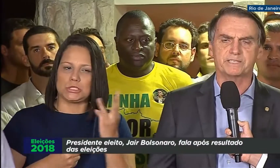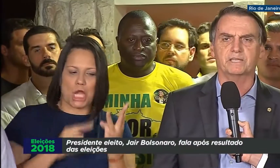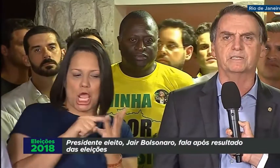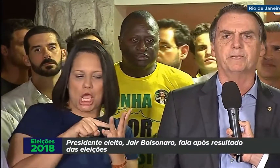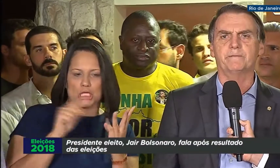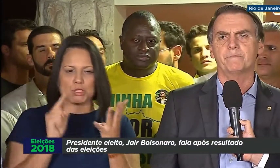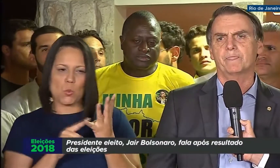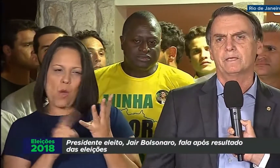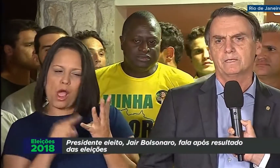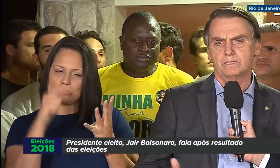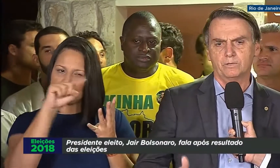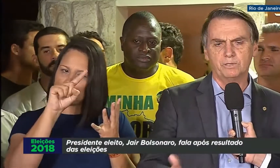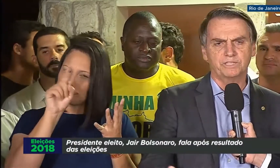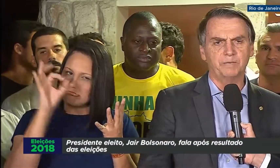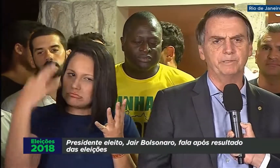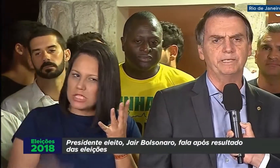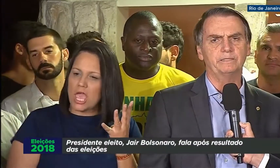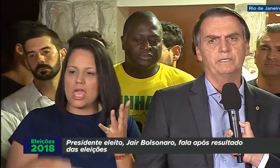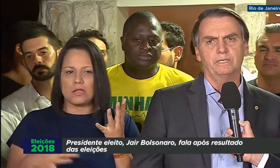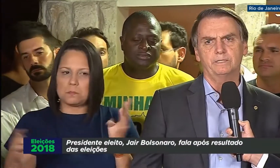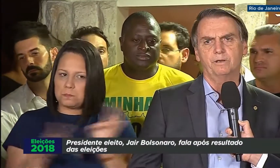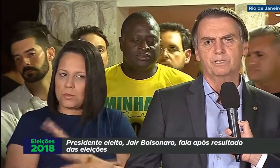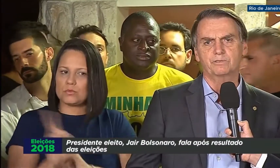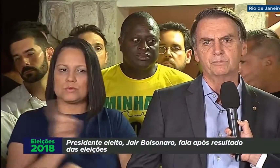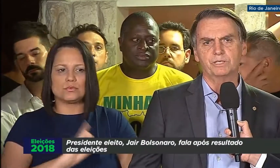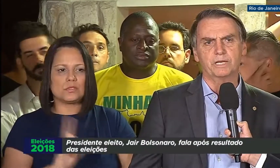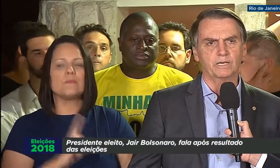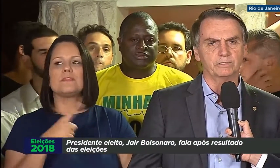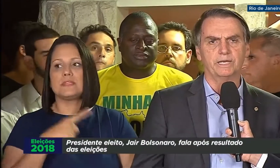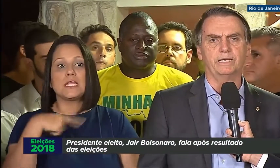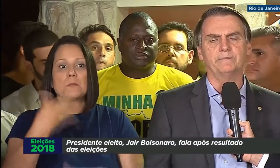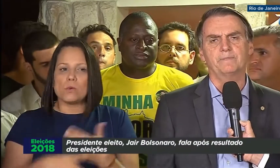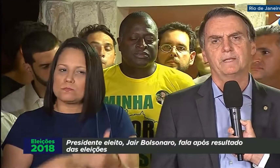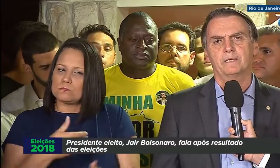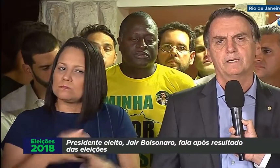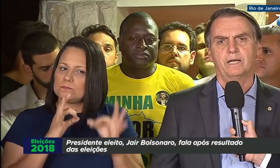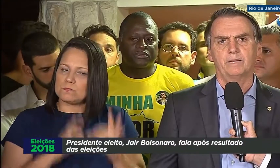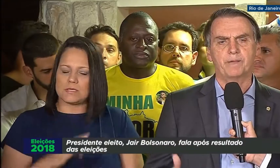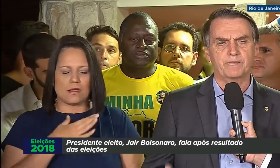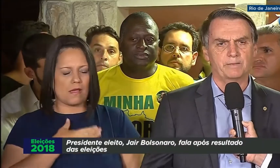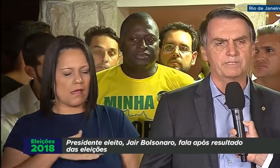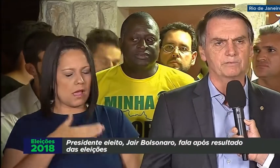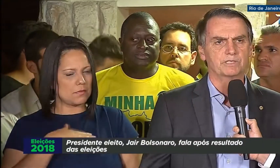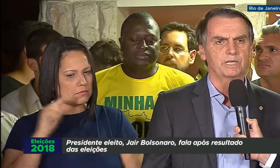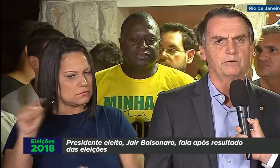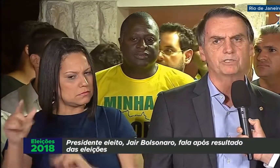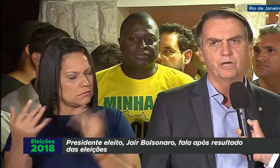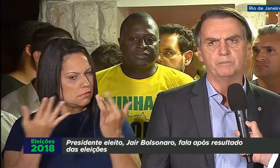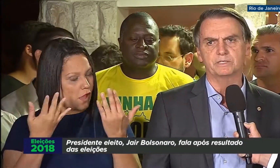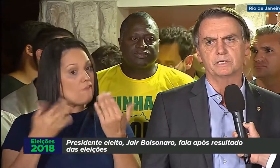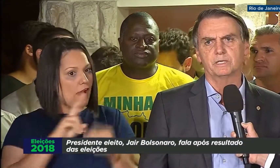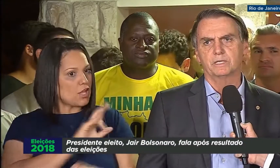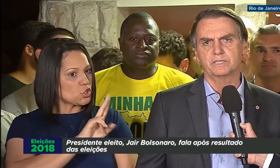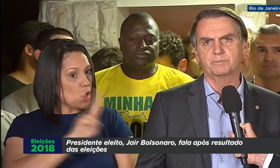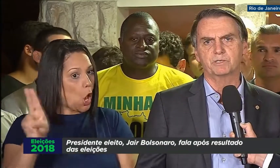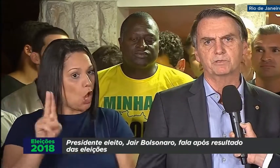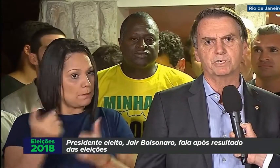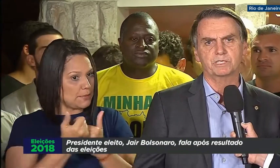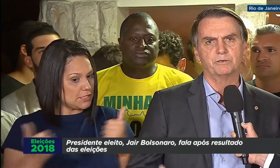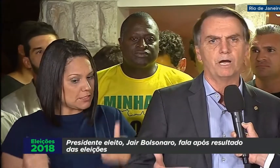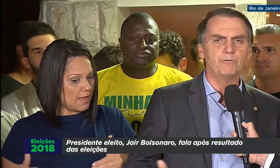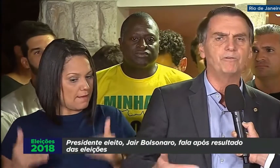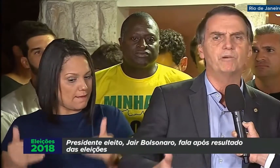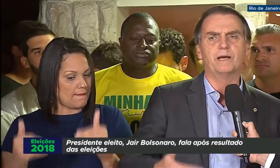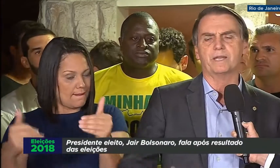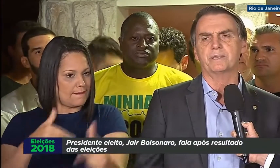Pontes está quase certo também. E com o tempo, né? Nós, com muita cautela, passaremos a anunciar os nomes das